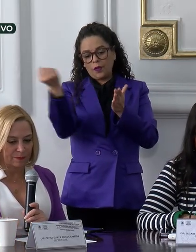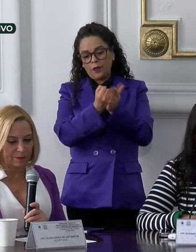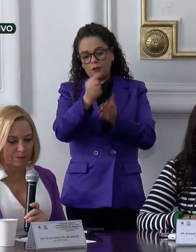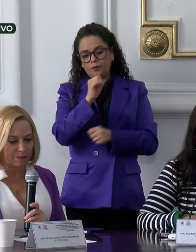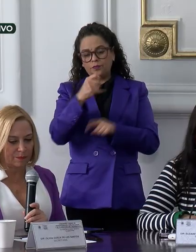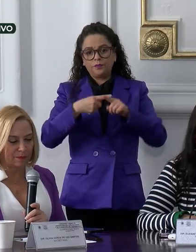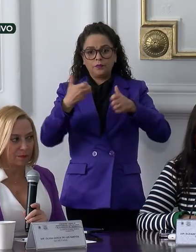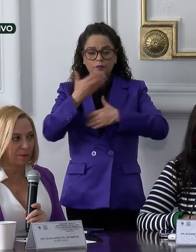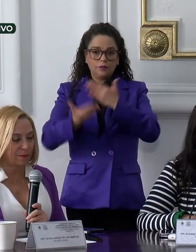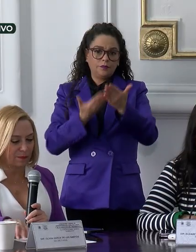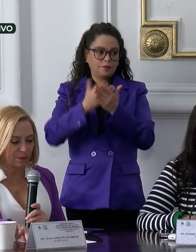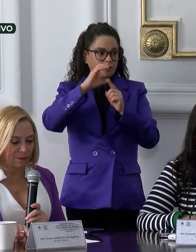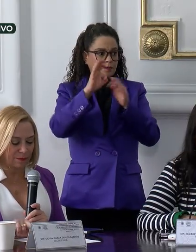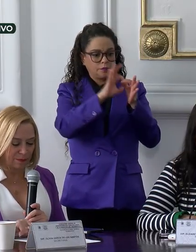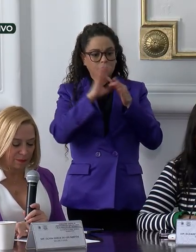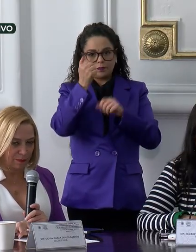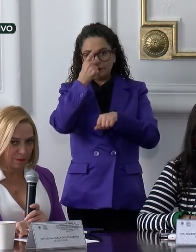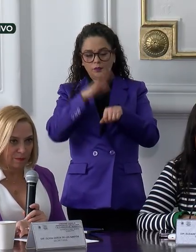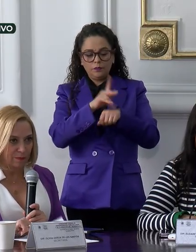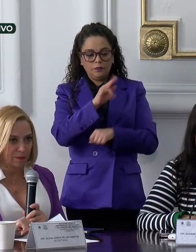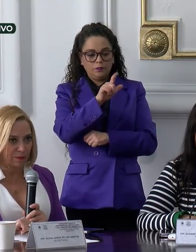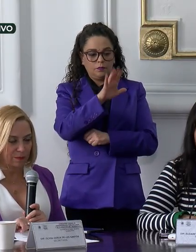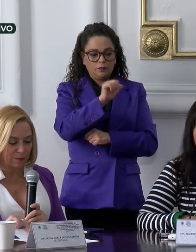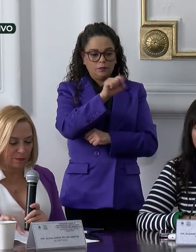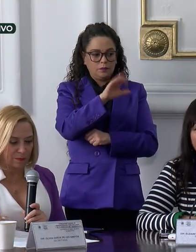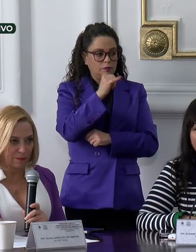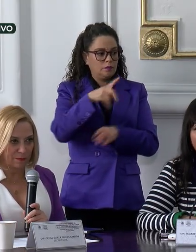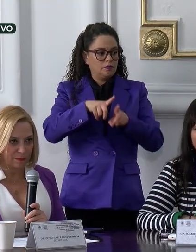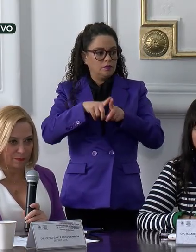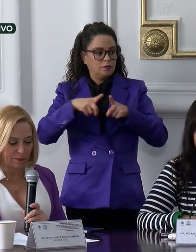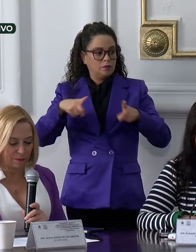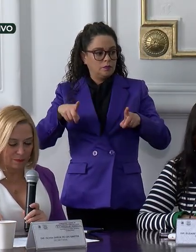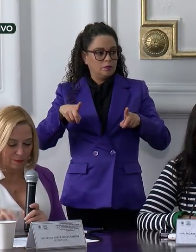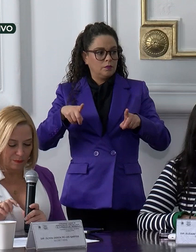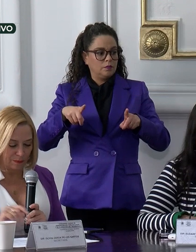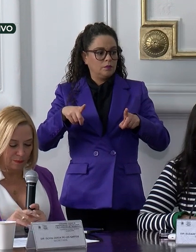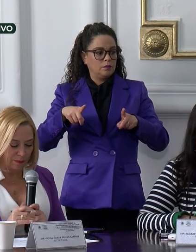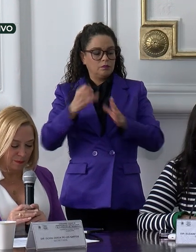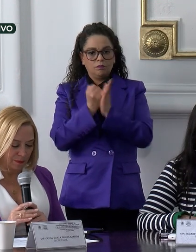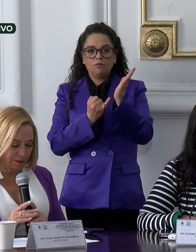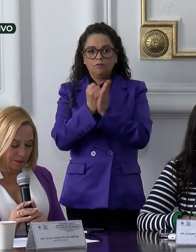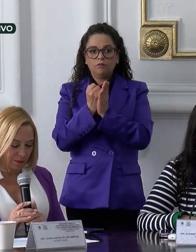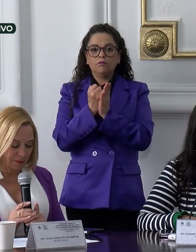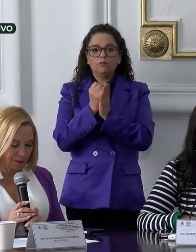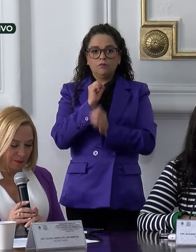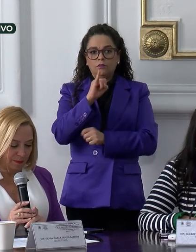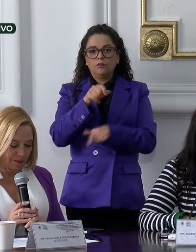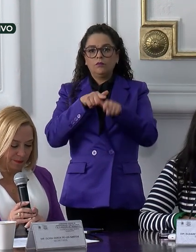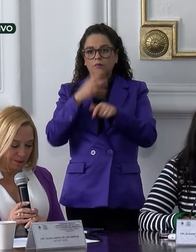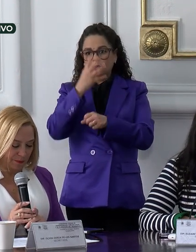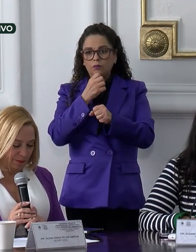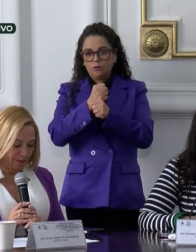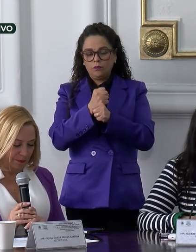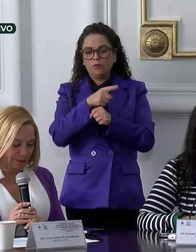las Comisiones Unidas de Administración Pública Local y de Planeación del Desarrollo relativo a la ratificación de la C. Chama Levi